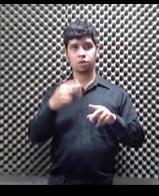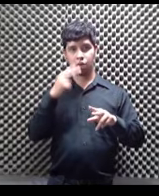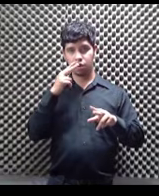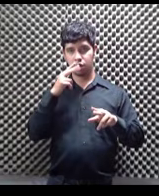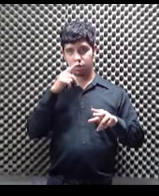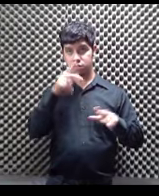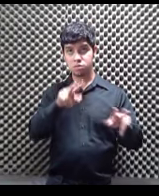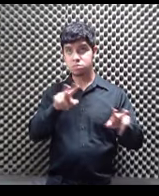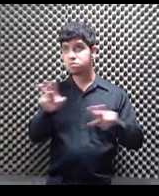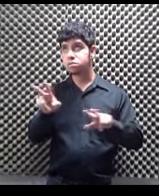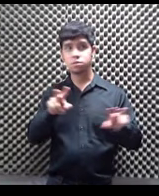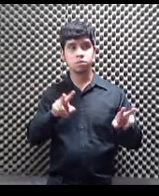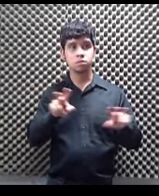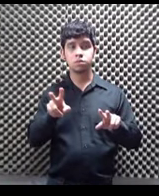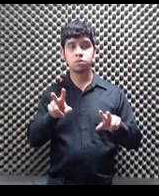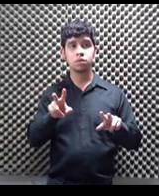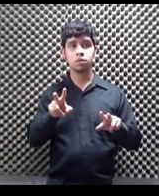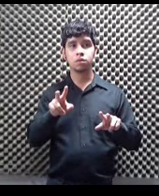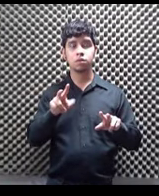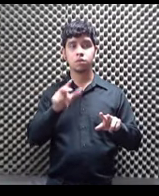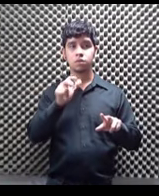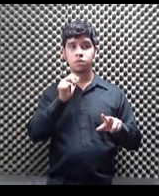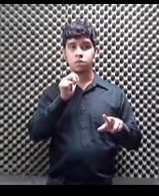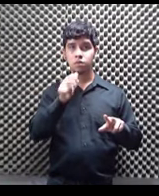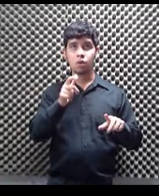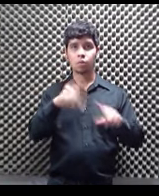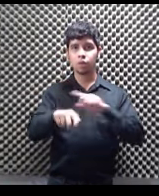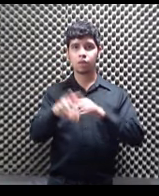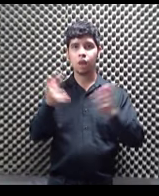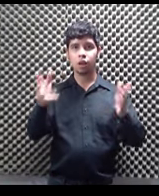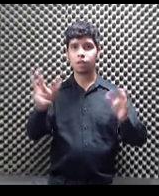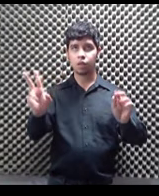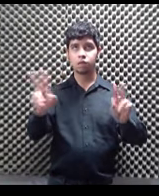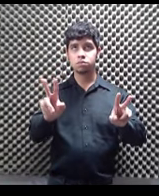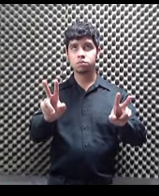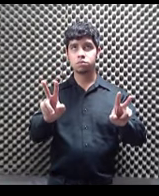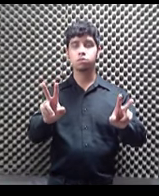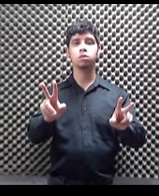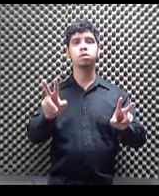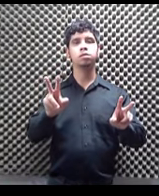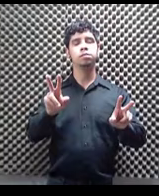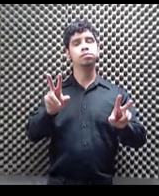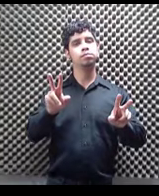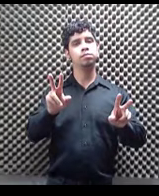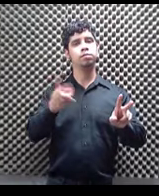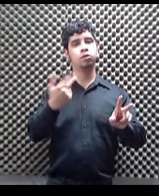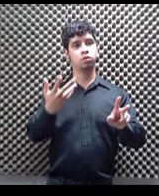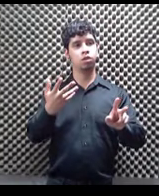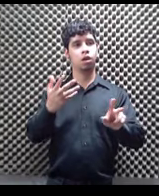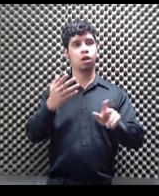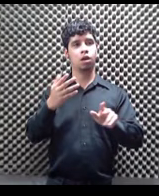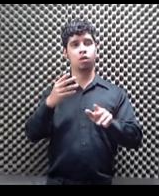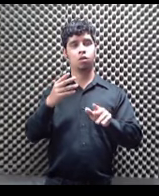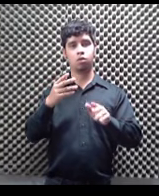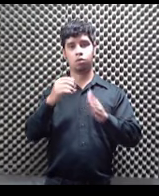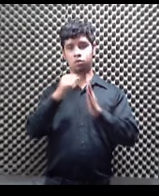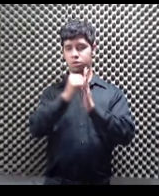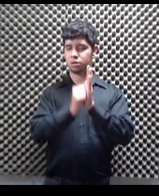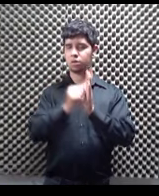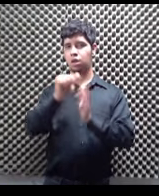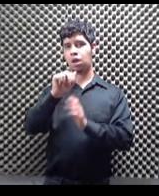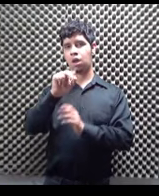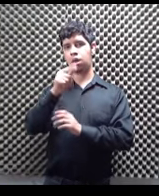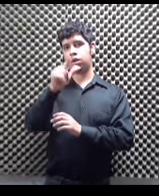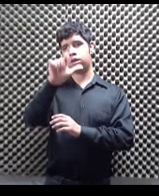como así, como que no podían hablar. Una pieza de Ángel Amaro